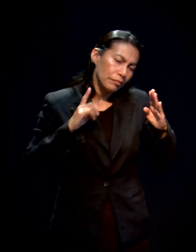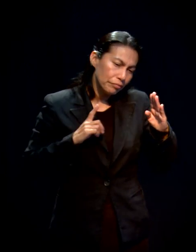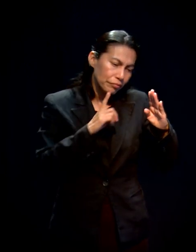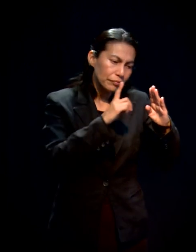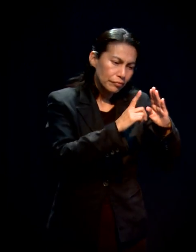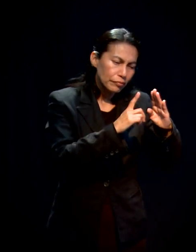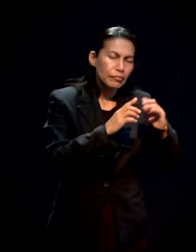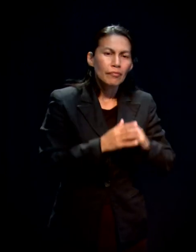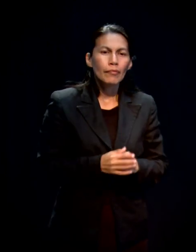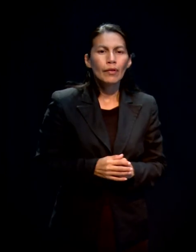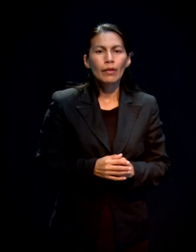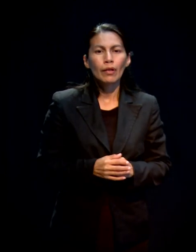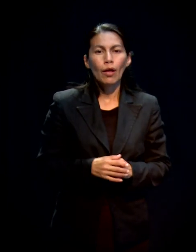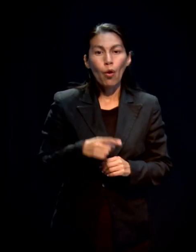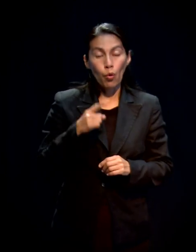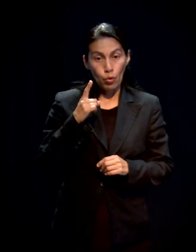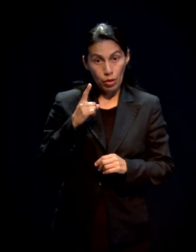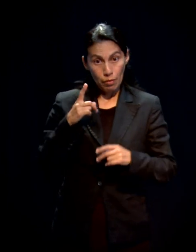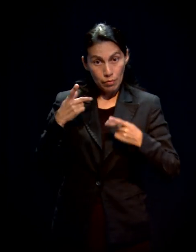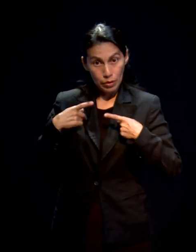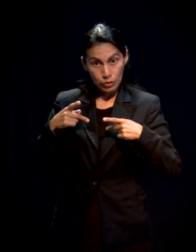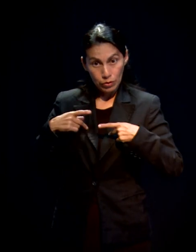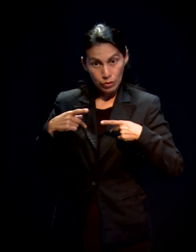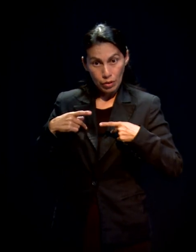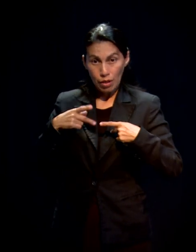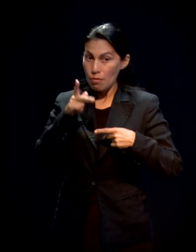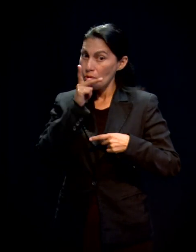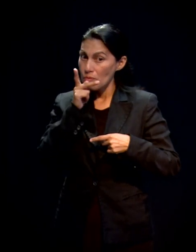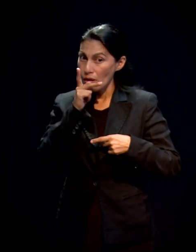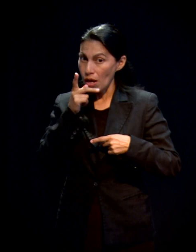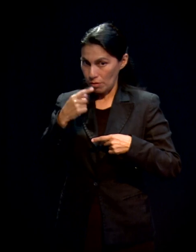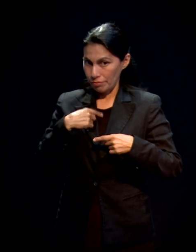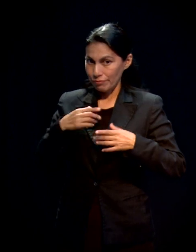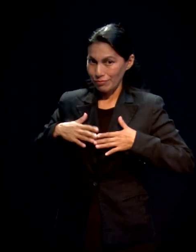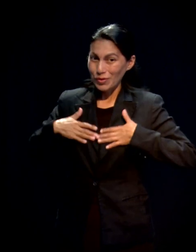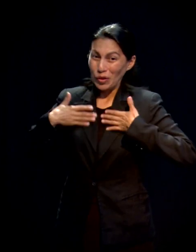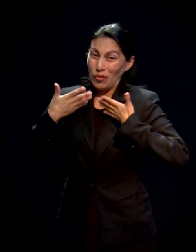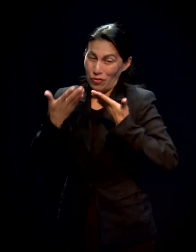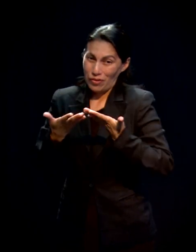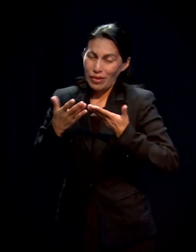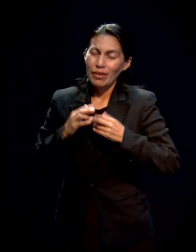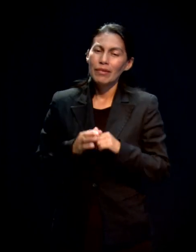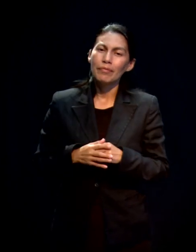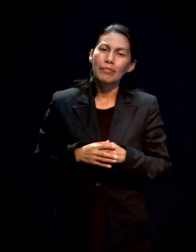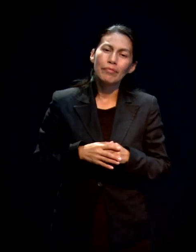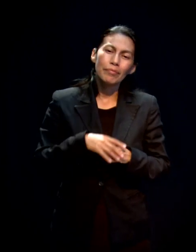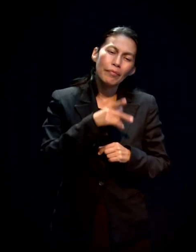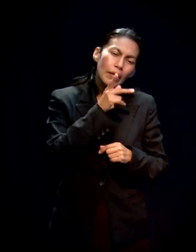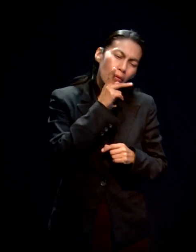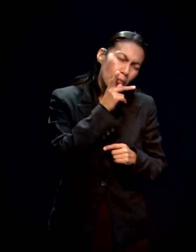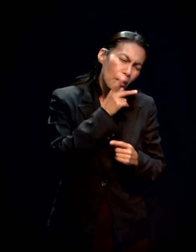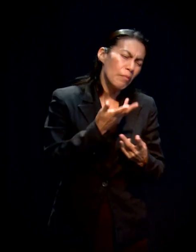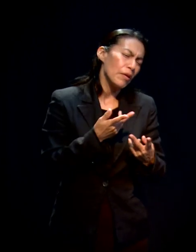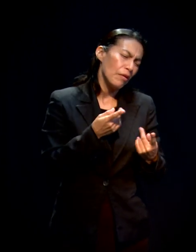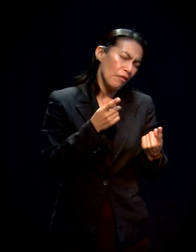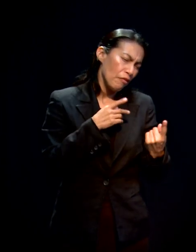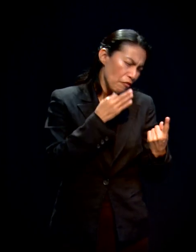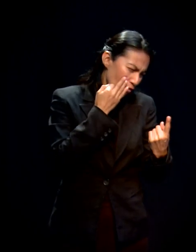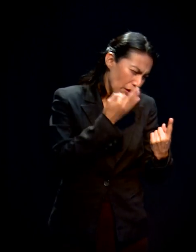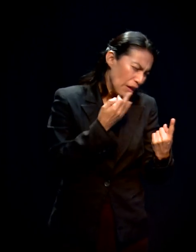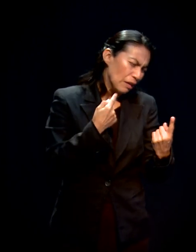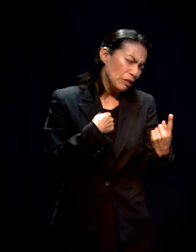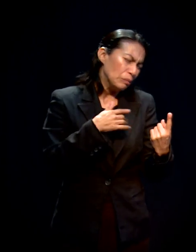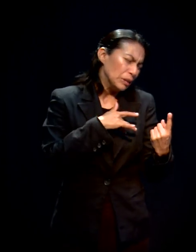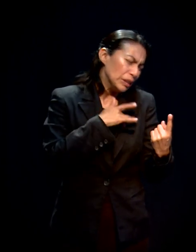casa y a una de las personas a las cuales yo le tenía mucha confianza que es mi padre me acerqué y le dije mira papi